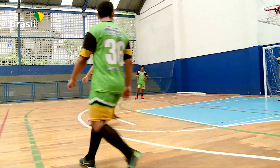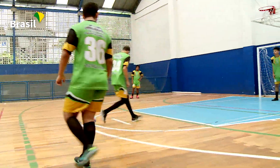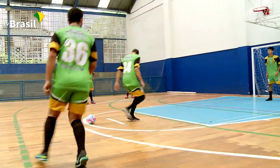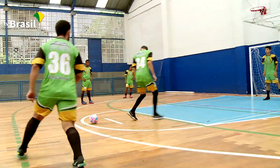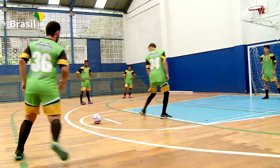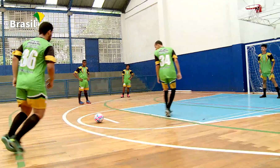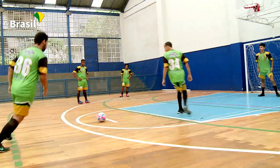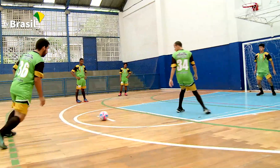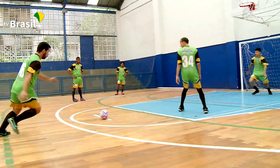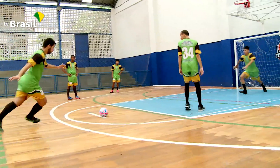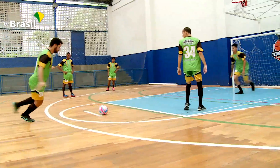bate no goleiro.